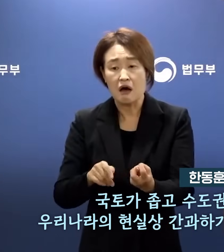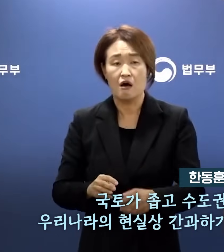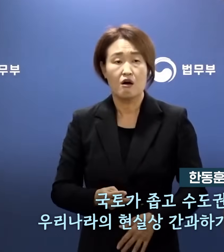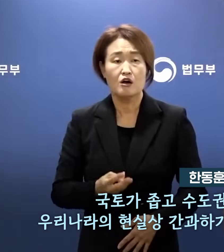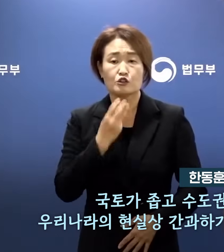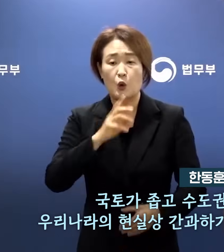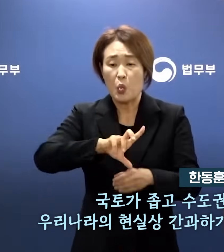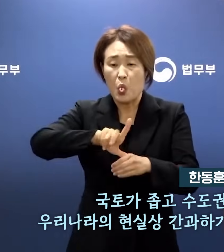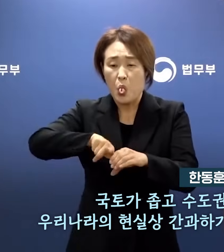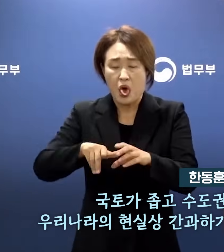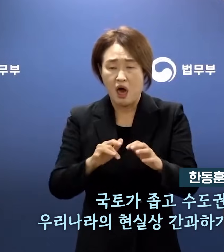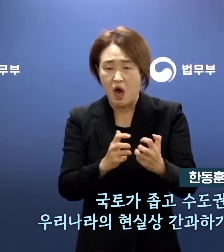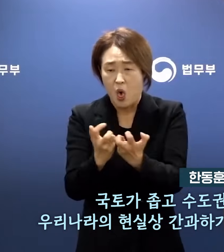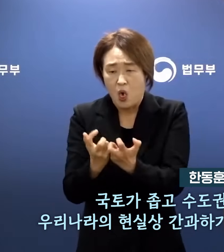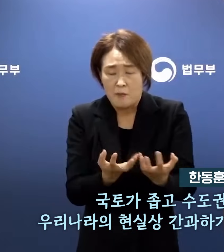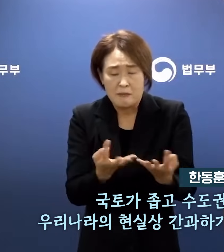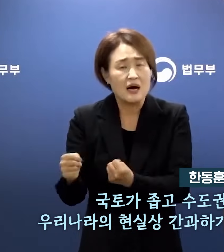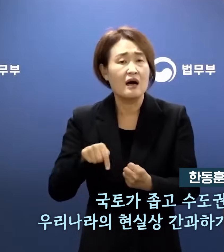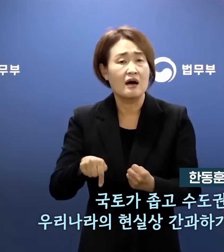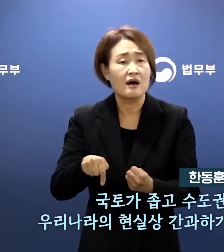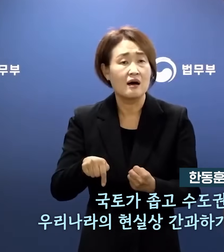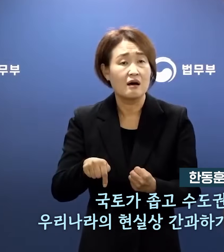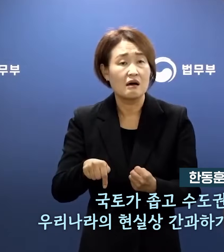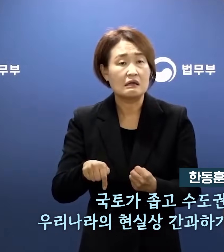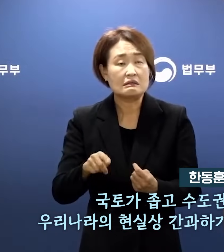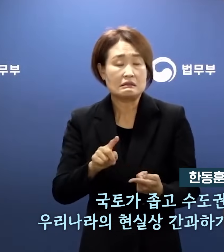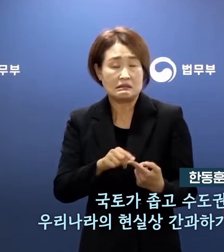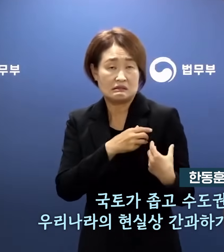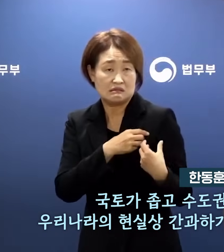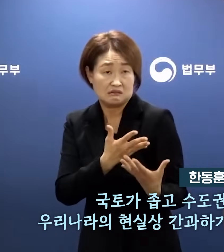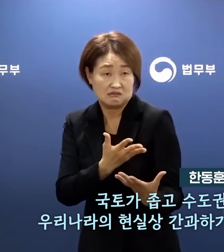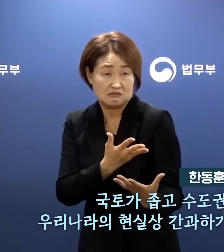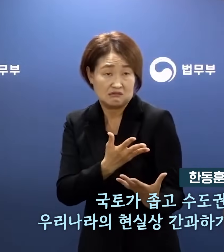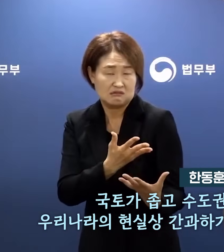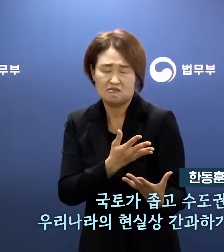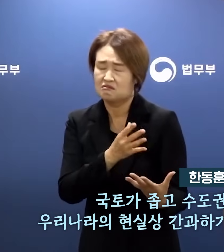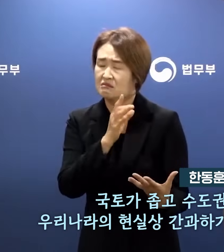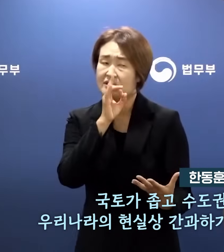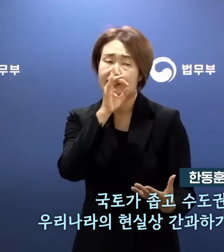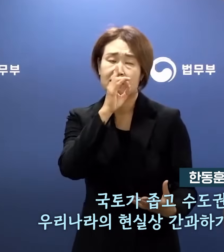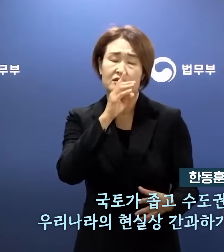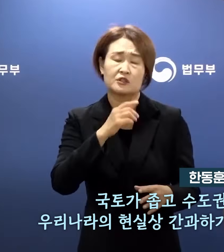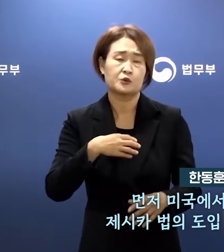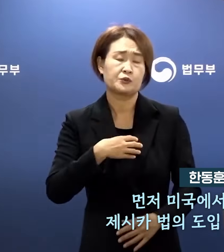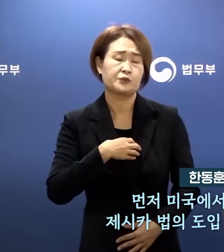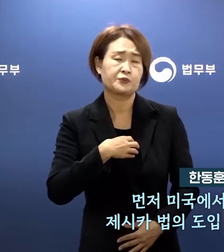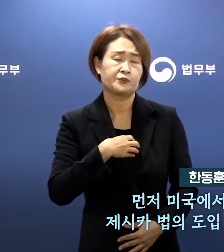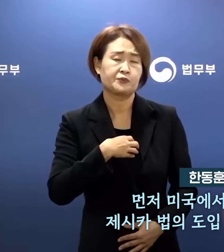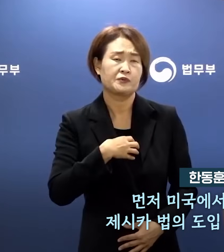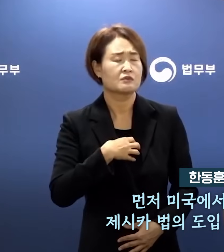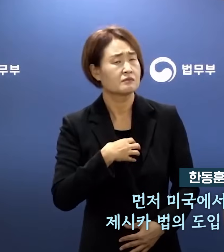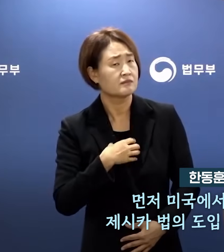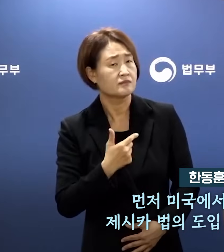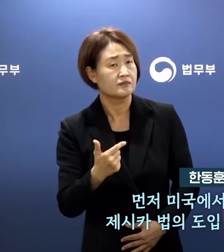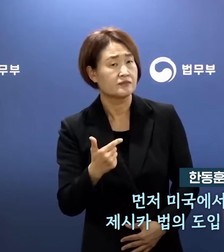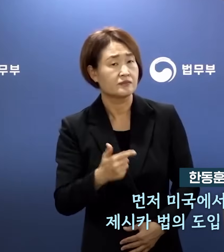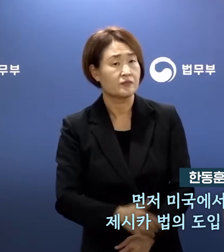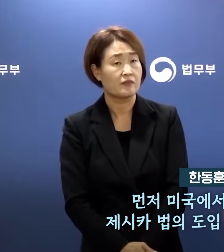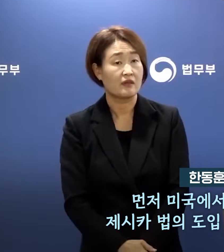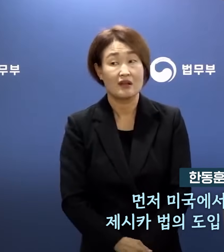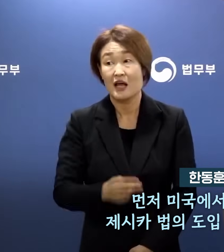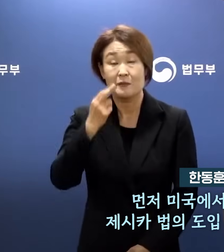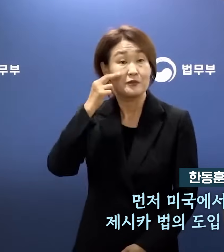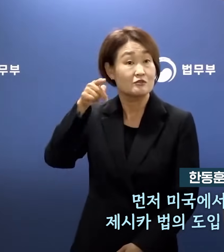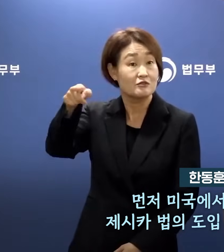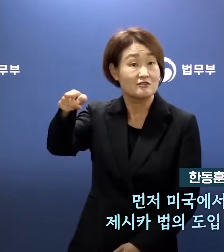인구 밀집도가 높은 우리나라의 현실상 간과하기 어려운 부작용이 우려됐습니다. 먼저